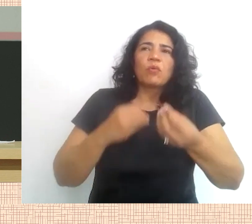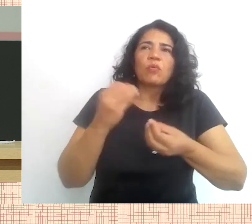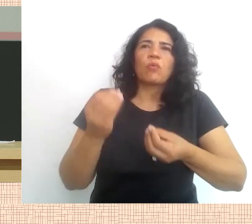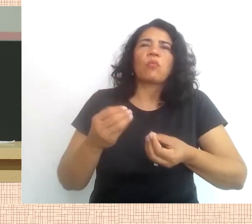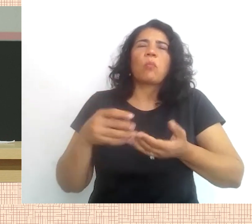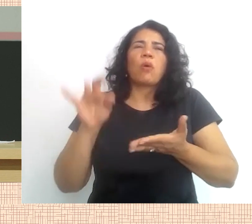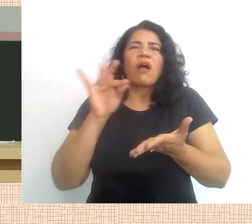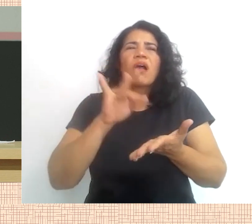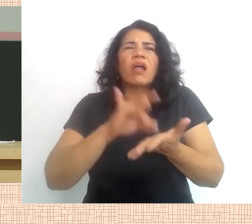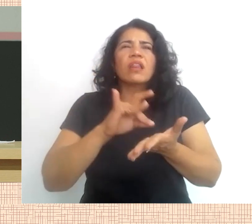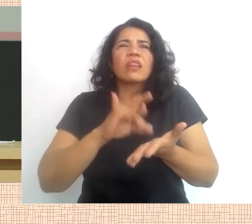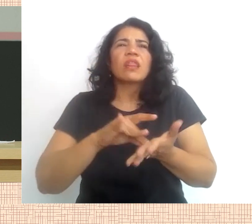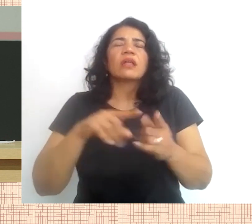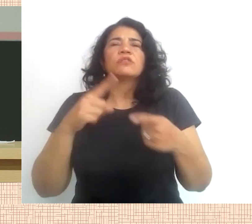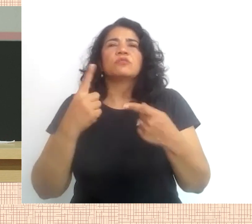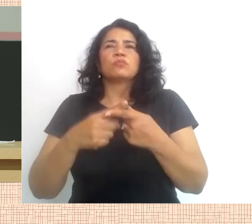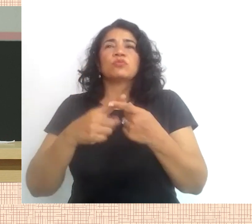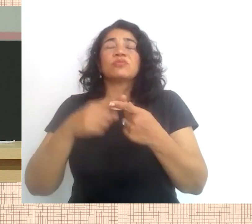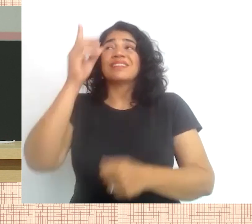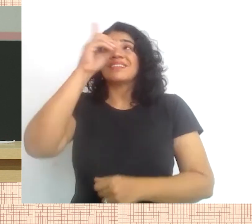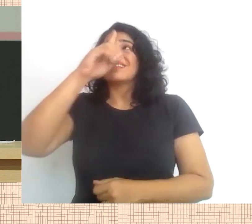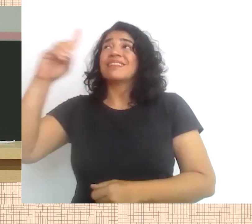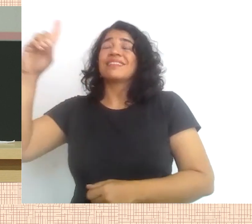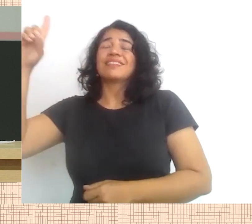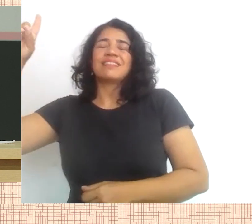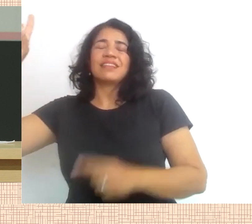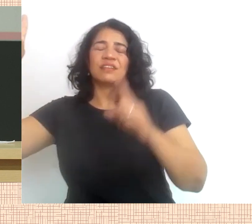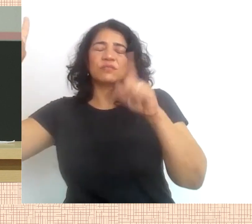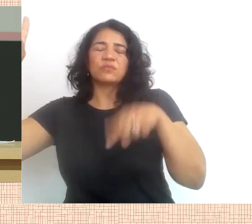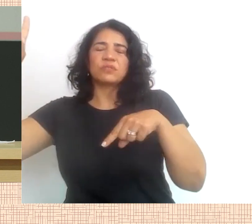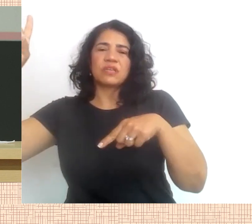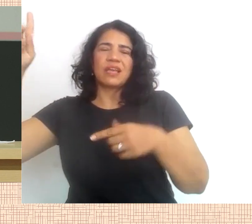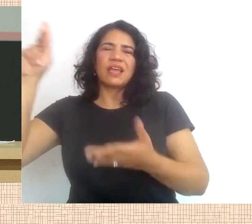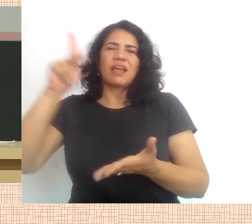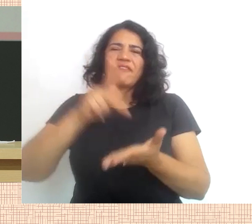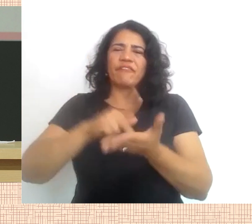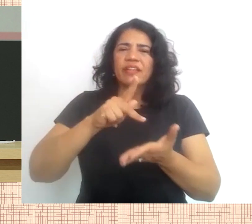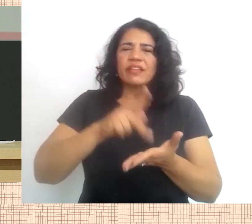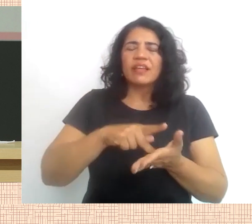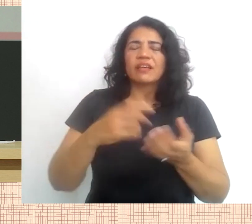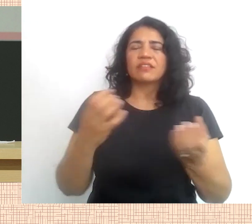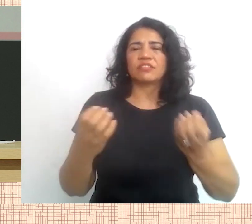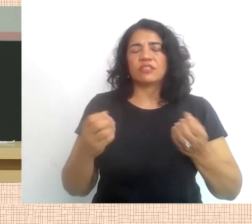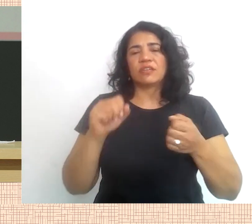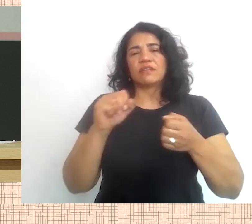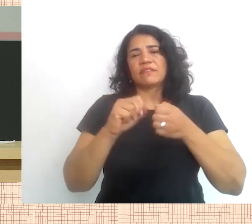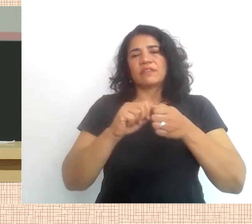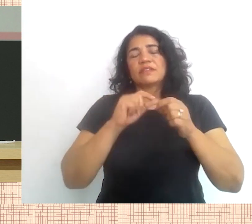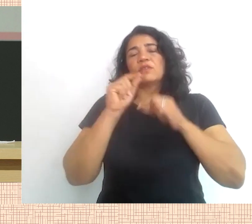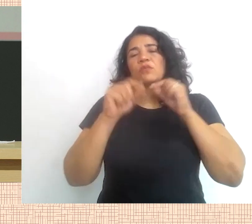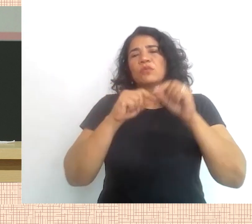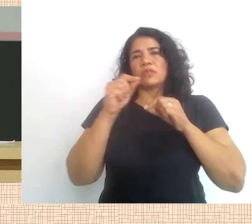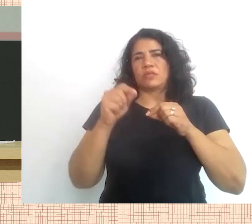E quando Ele encher todo o vazio, né, seu, Ele encabeçará você